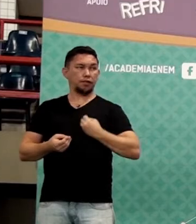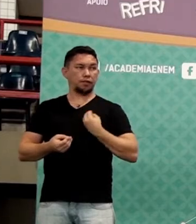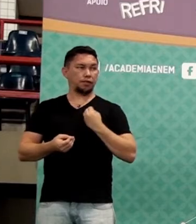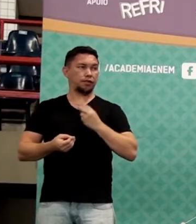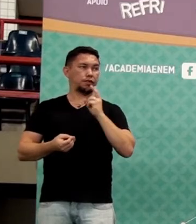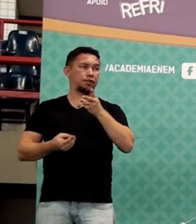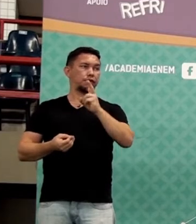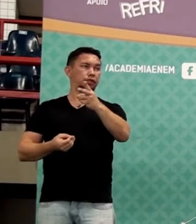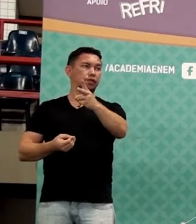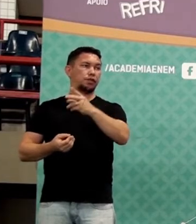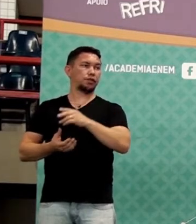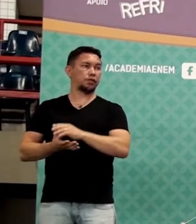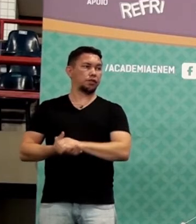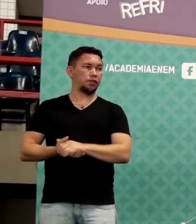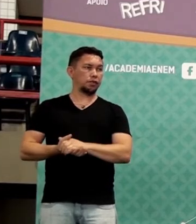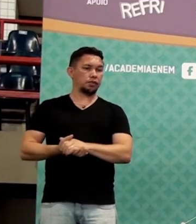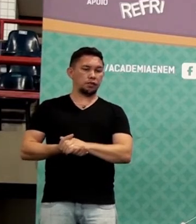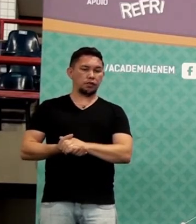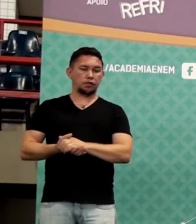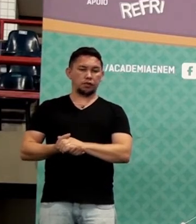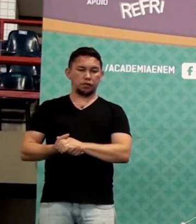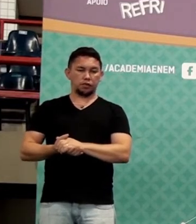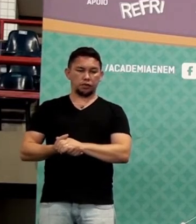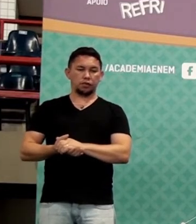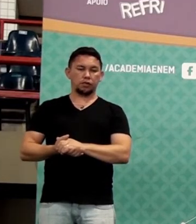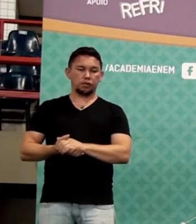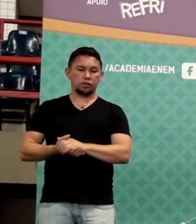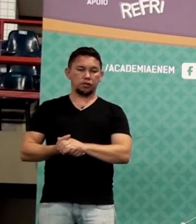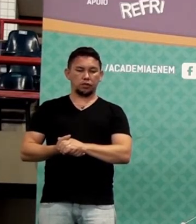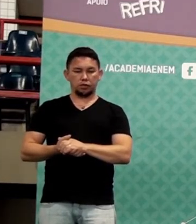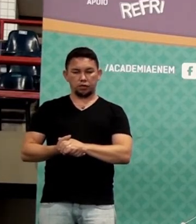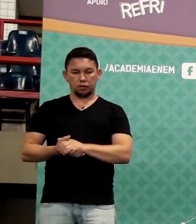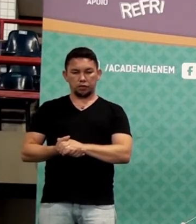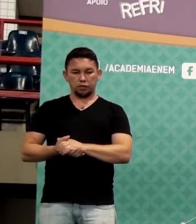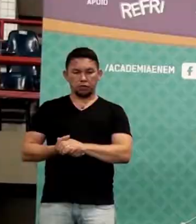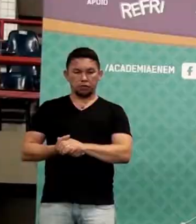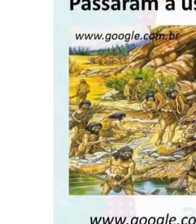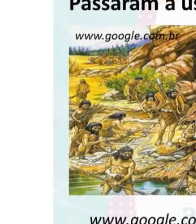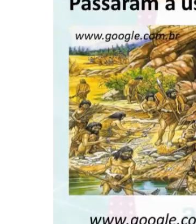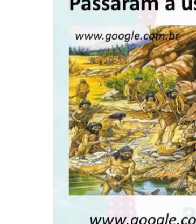sobreviver. Era uma questão de sobrevivência.